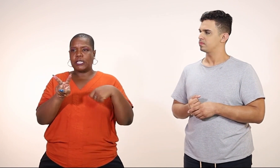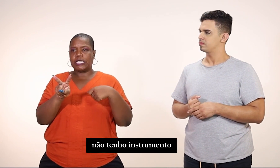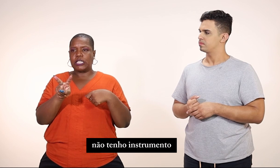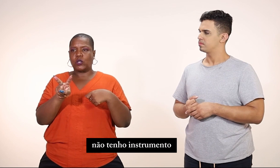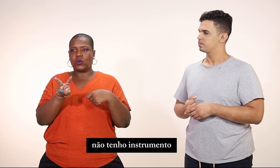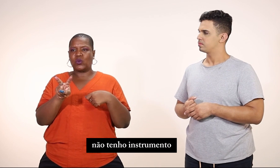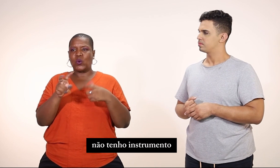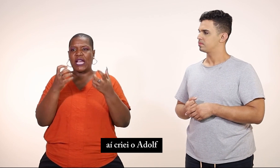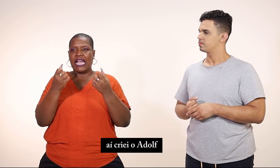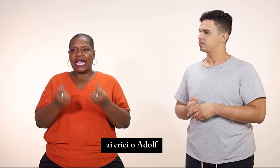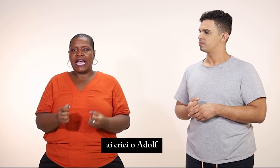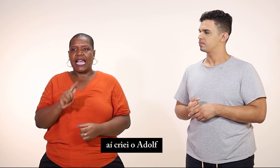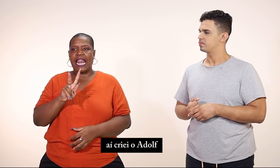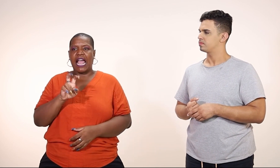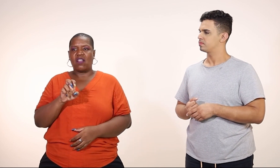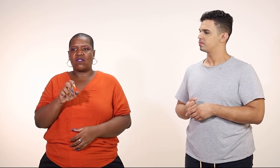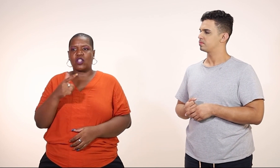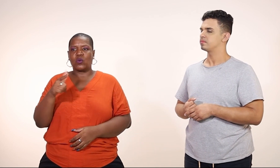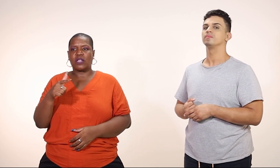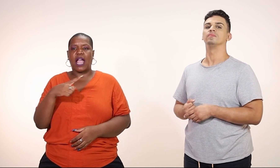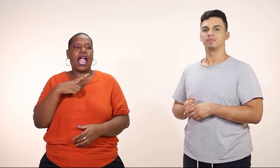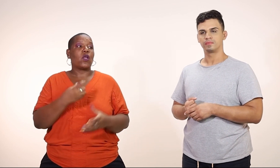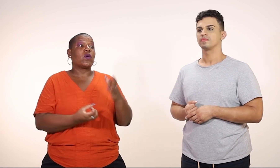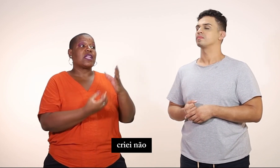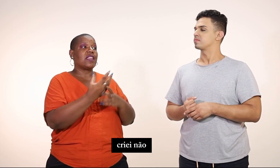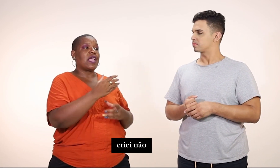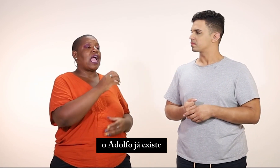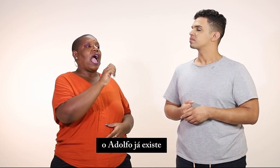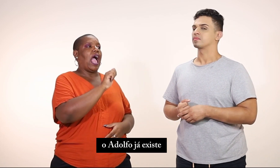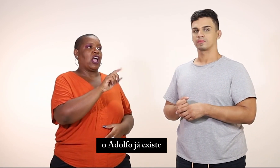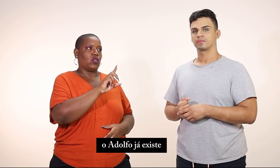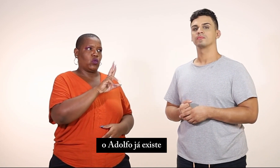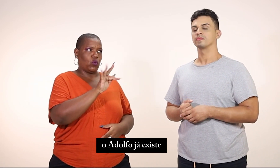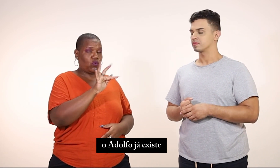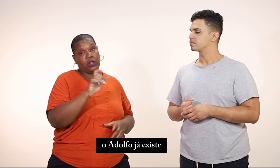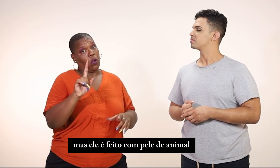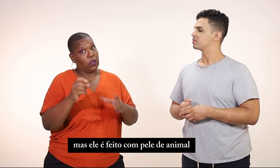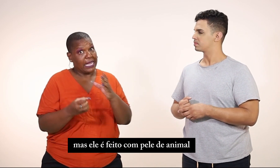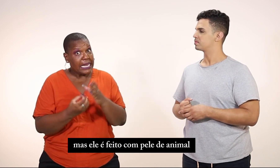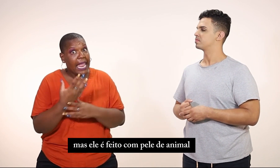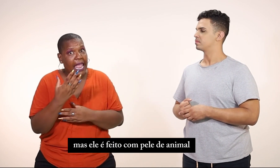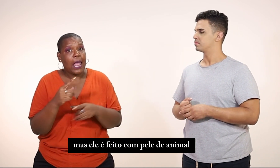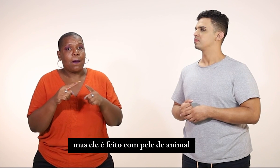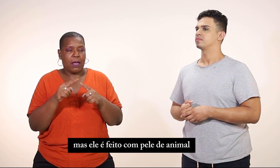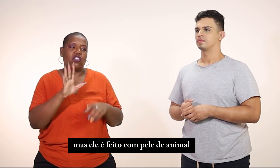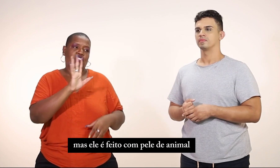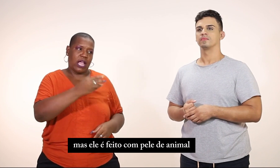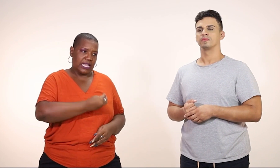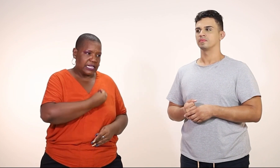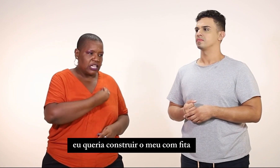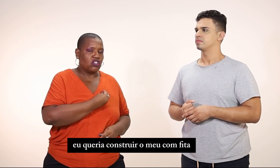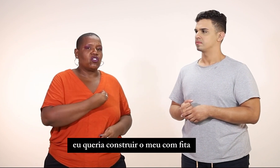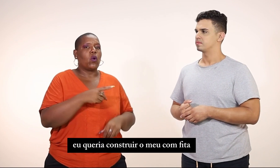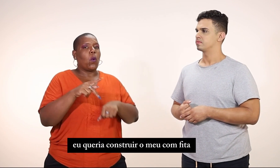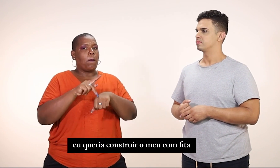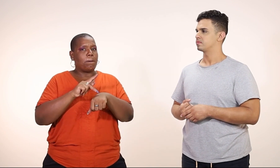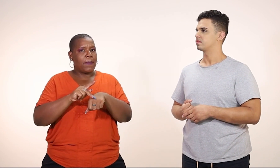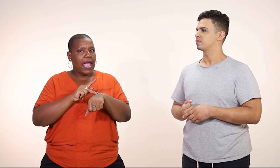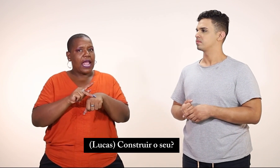tenho instrumento. Aí criei o Aduf. Criei não, o Aduf já existe, mas ele é feito com pele de animal. Eu queria o seu. construir o